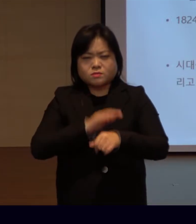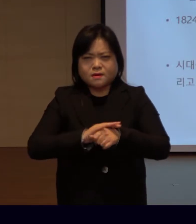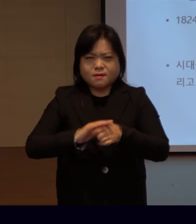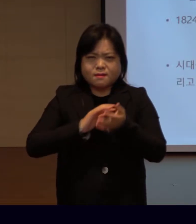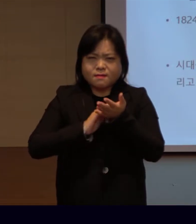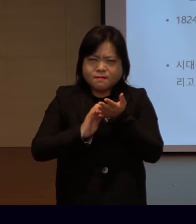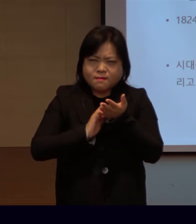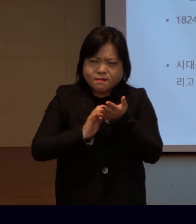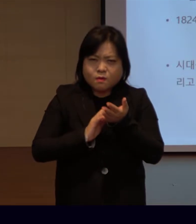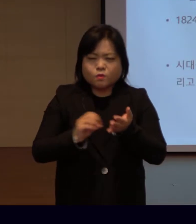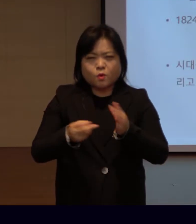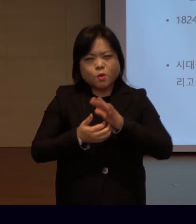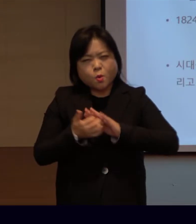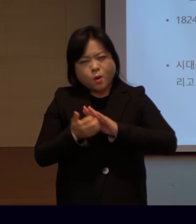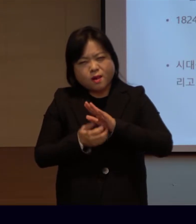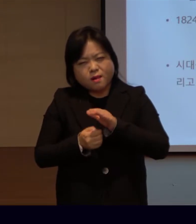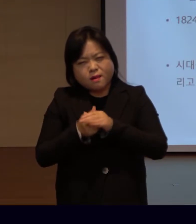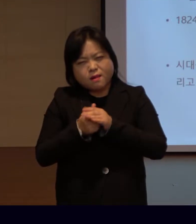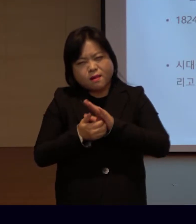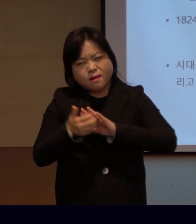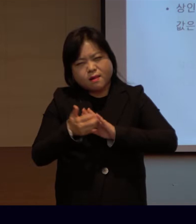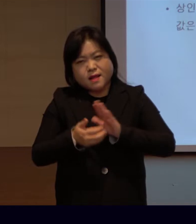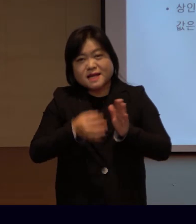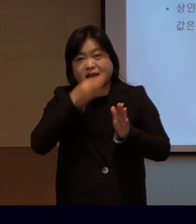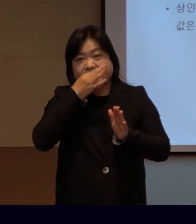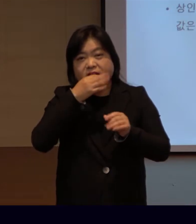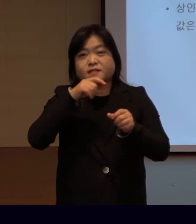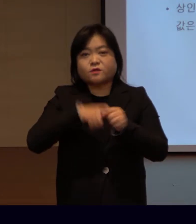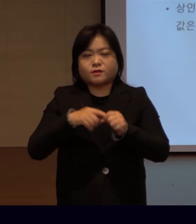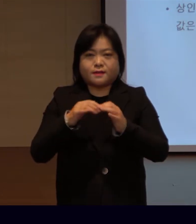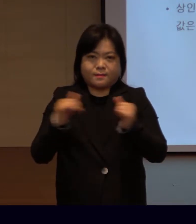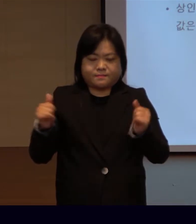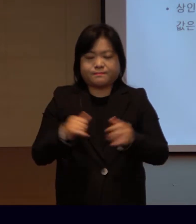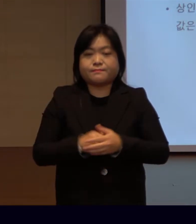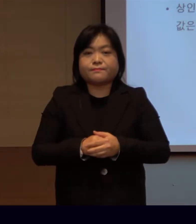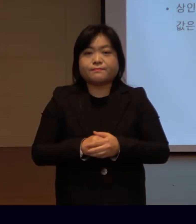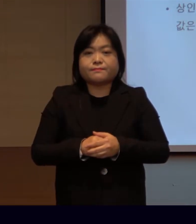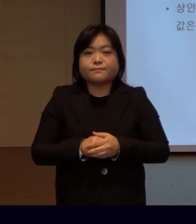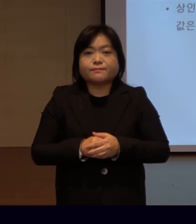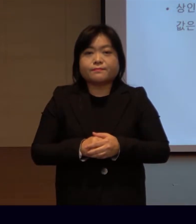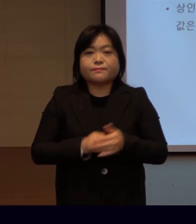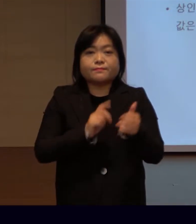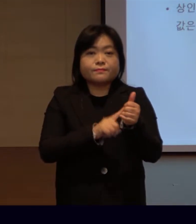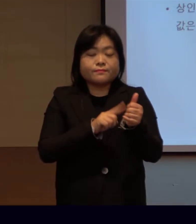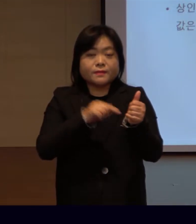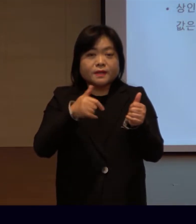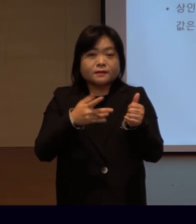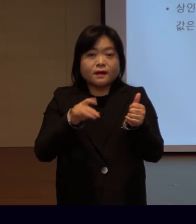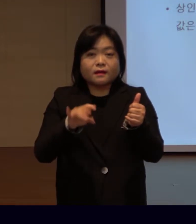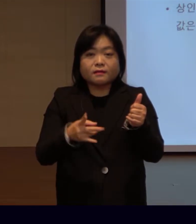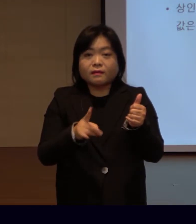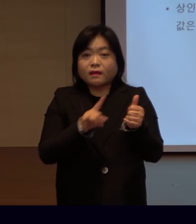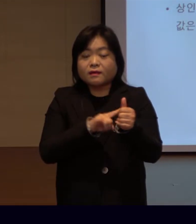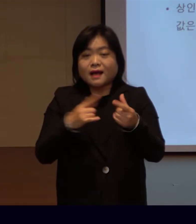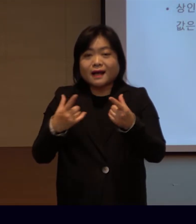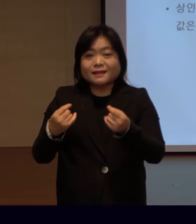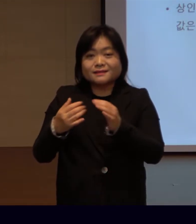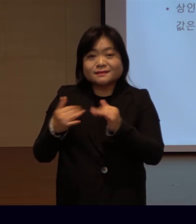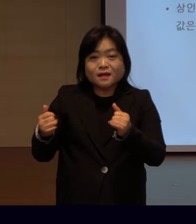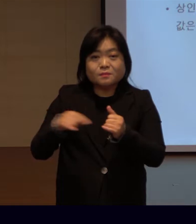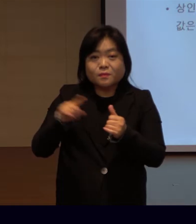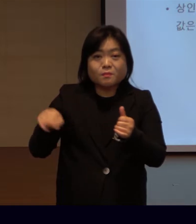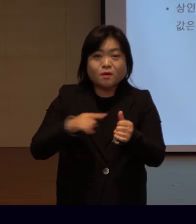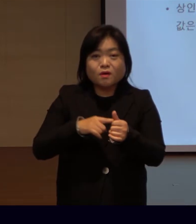그리고 교활하고 이기적인 사람입니다. 이 사람은 동료들 간의 뭐